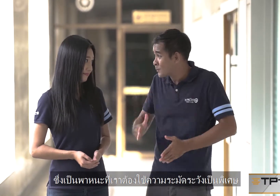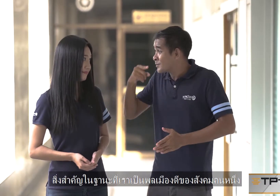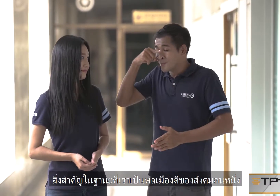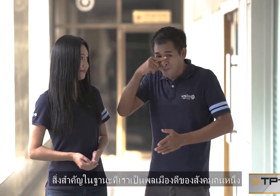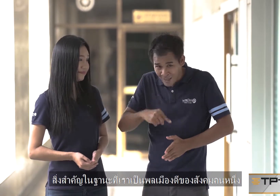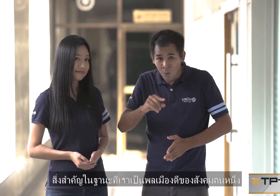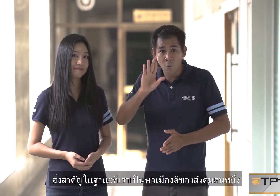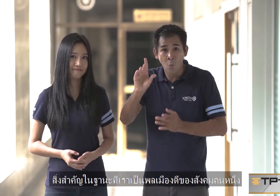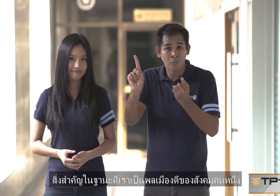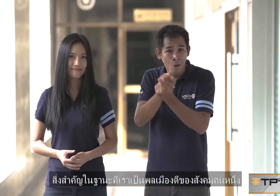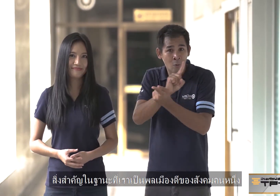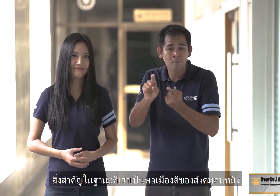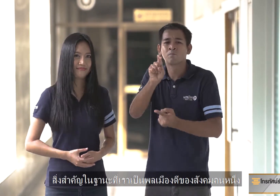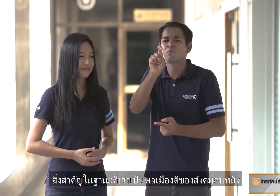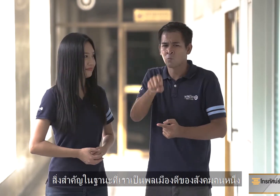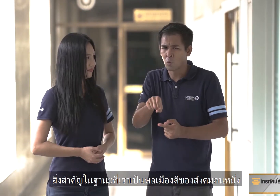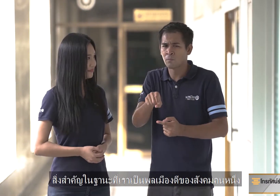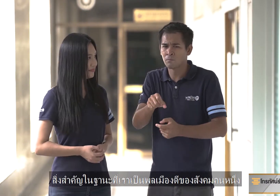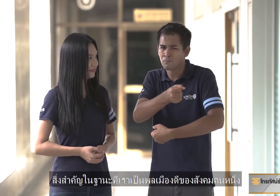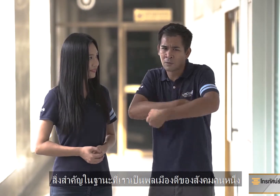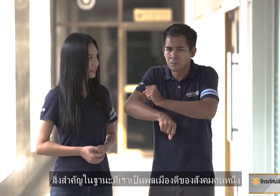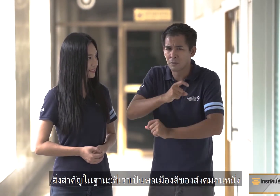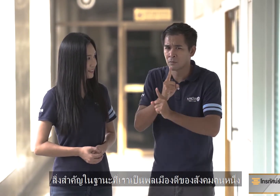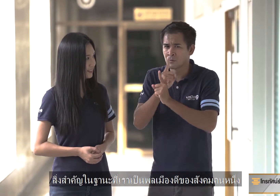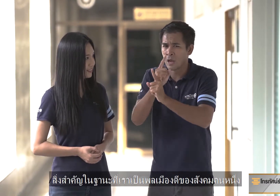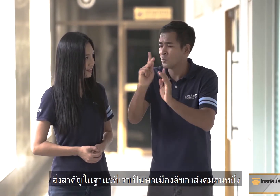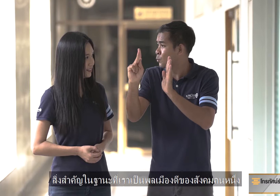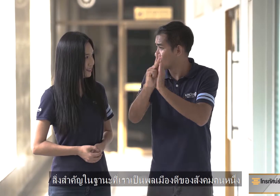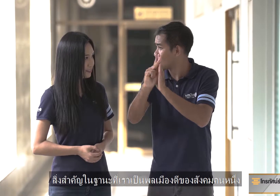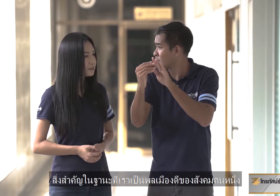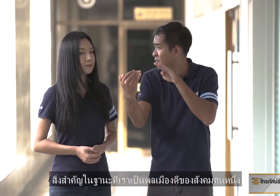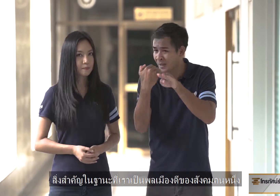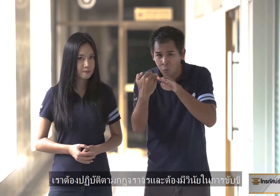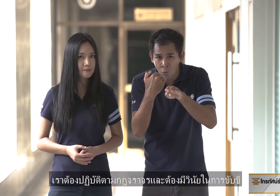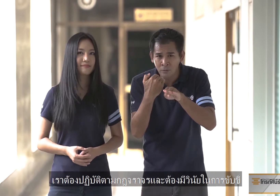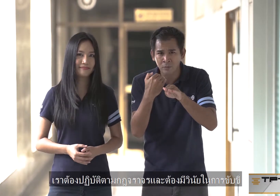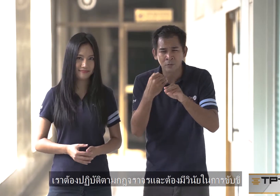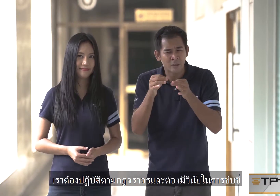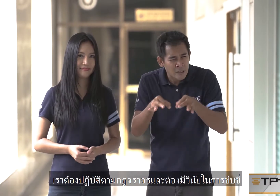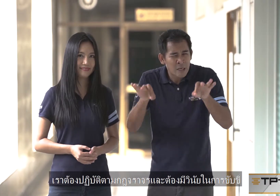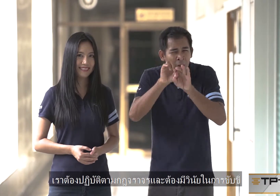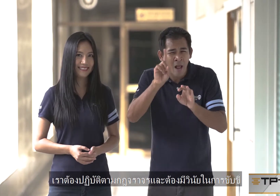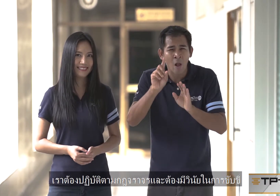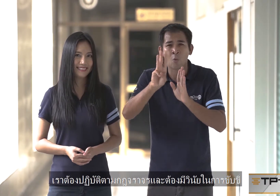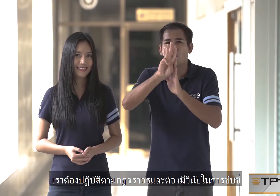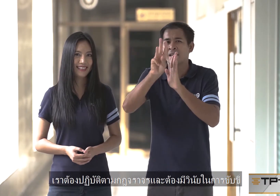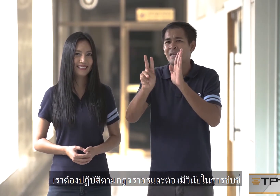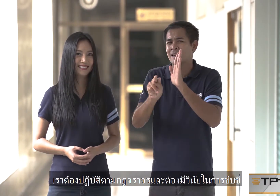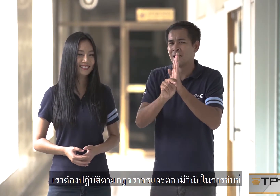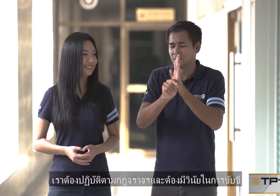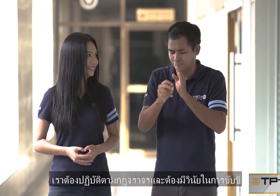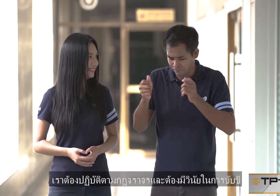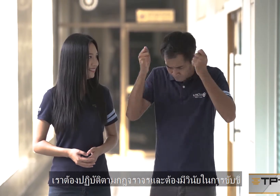ศษสิ่งสำคัญในฐานะที่เราเป็นพลเมืองดีของสังคมคนหนึ่งเราต้องปฏิบัติตามกฎจราจ